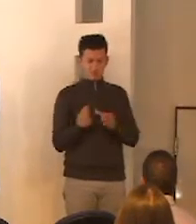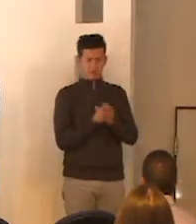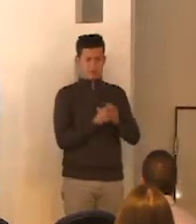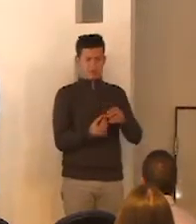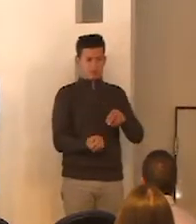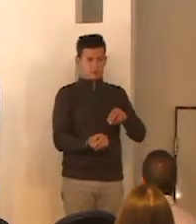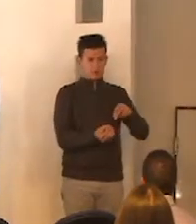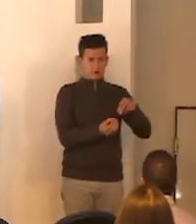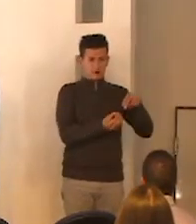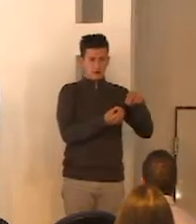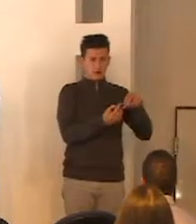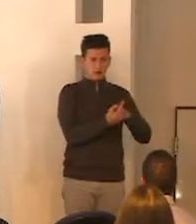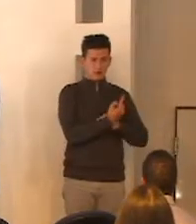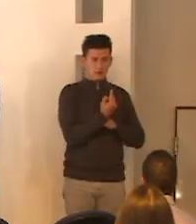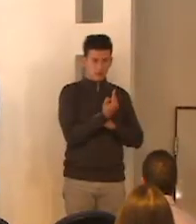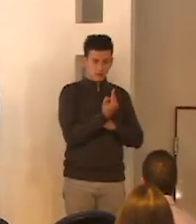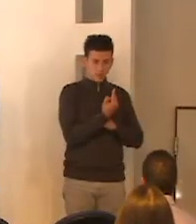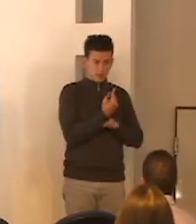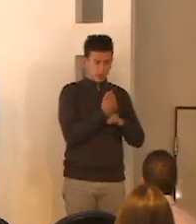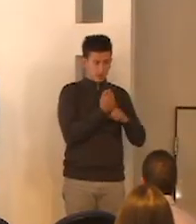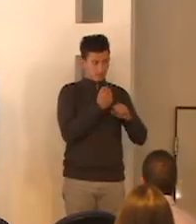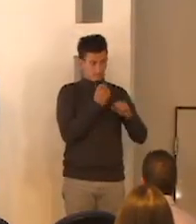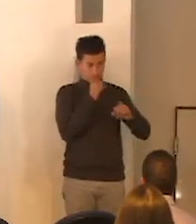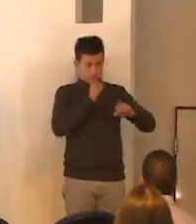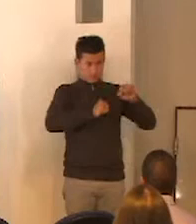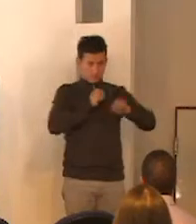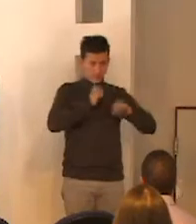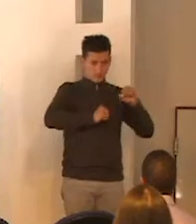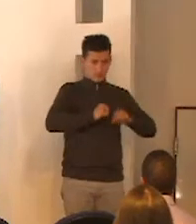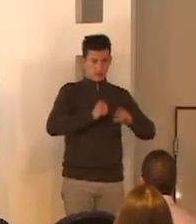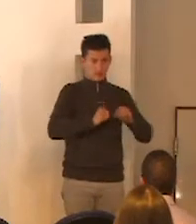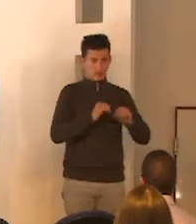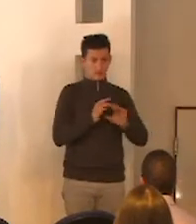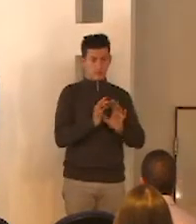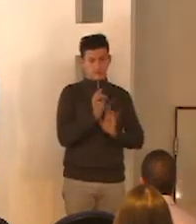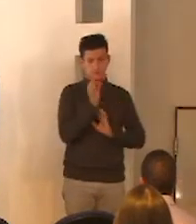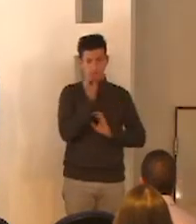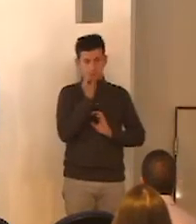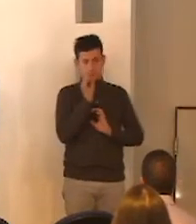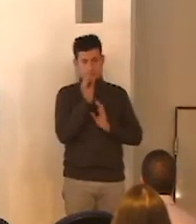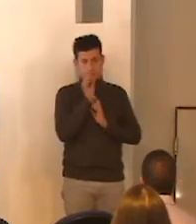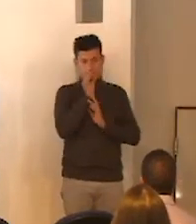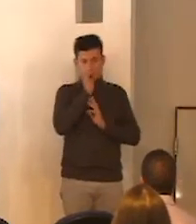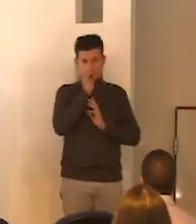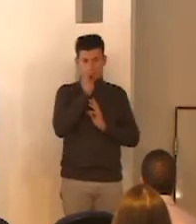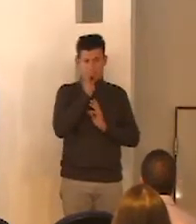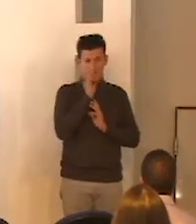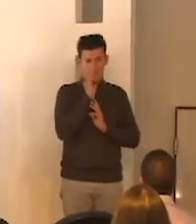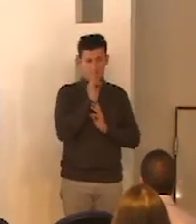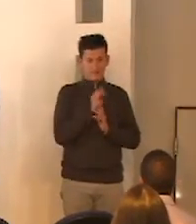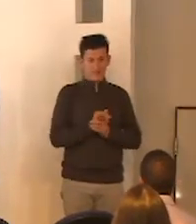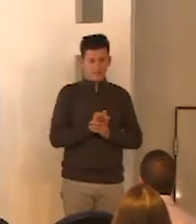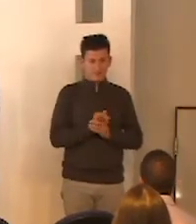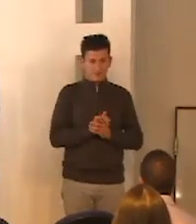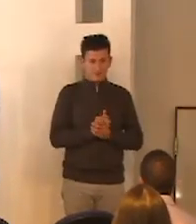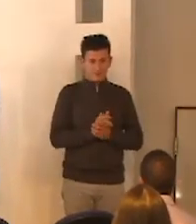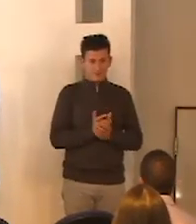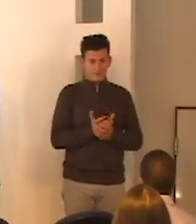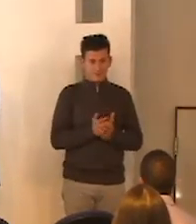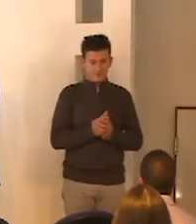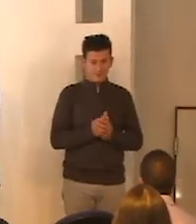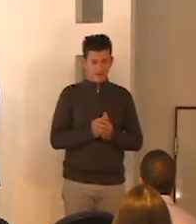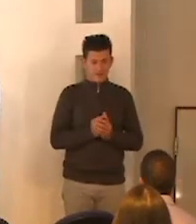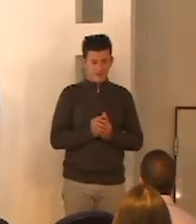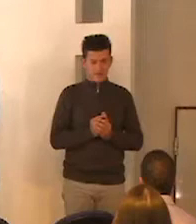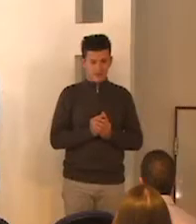que solamente puede ser posible en la medida en que se generen procesos de